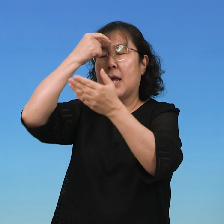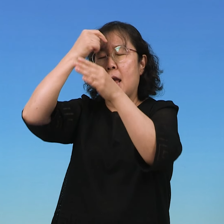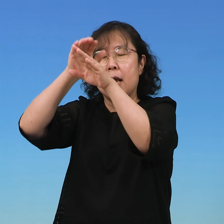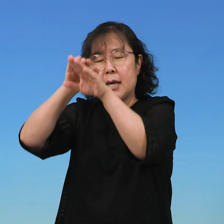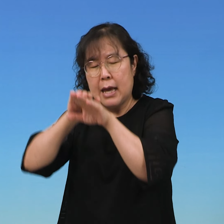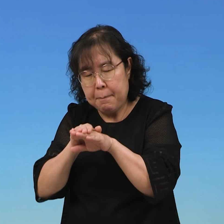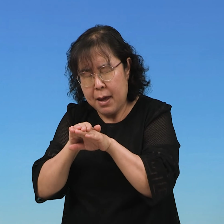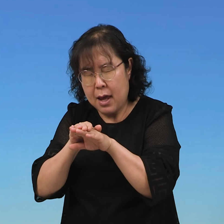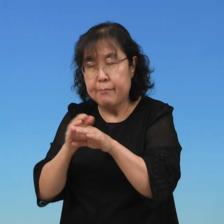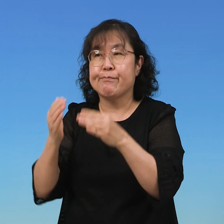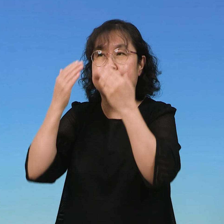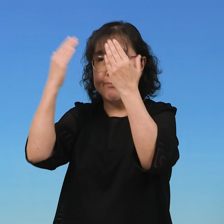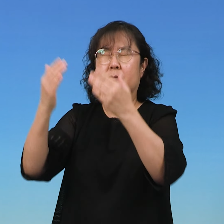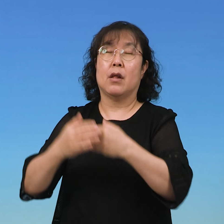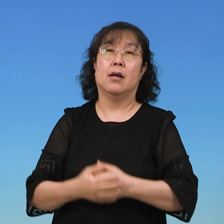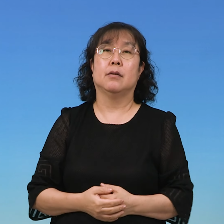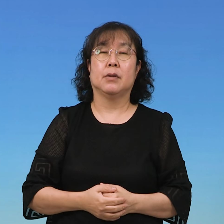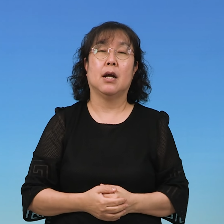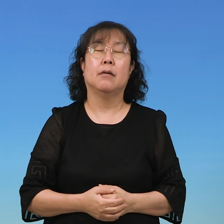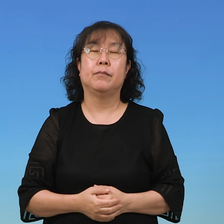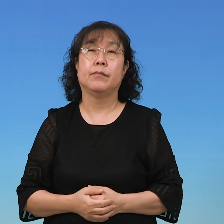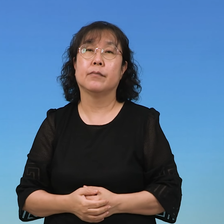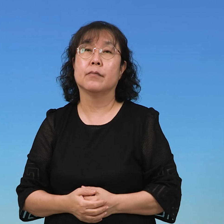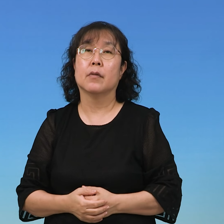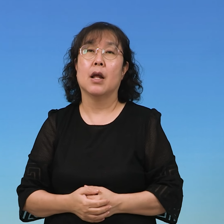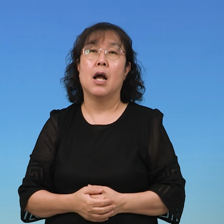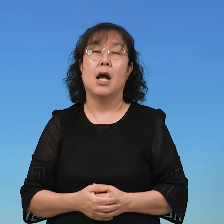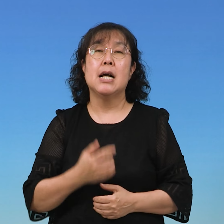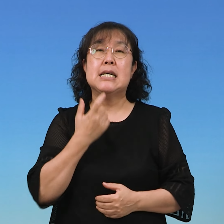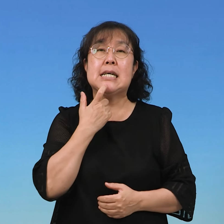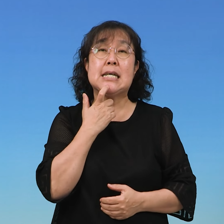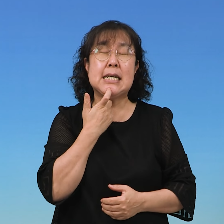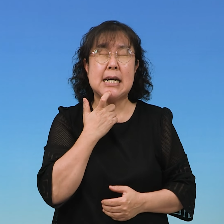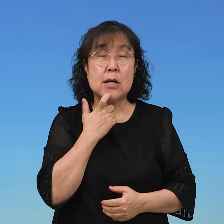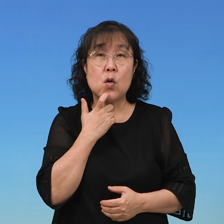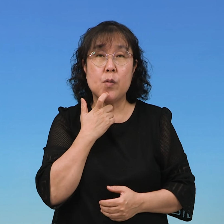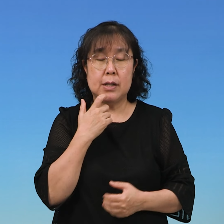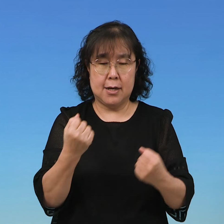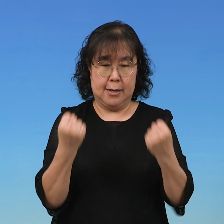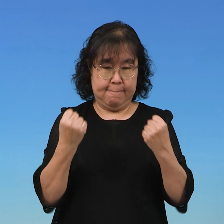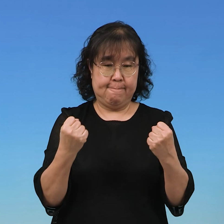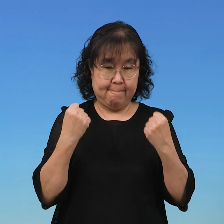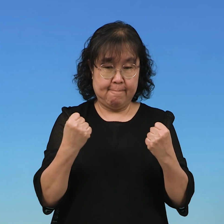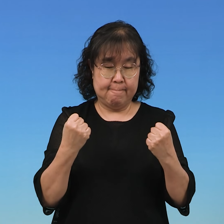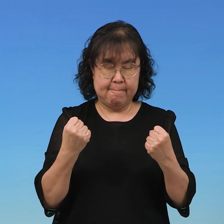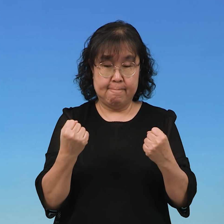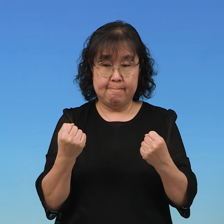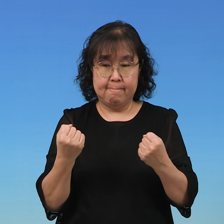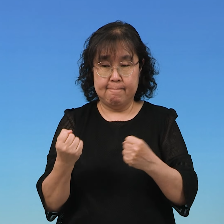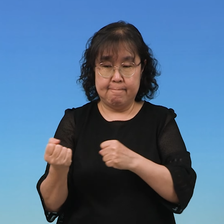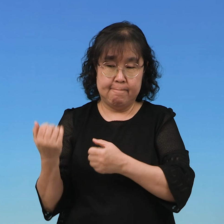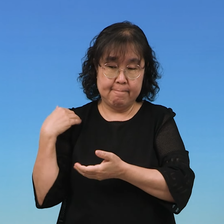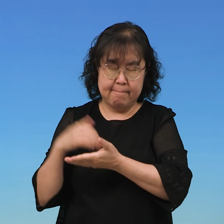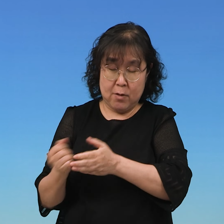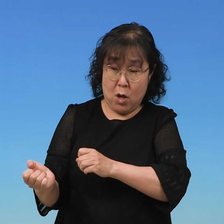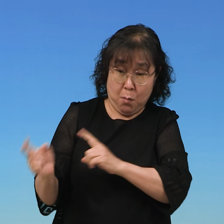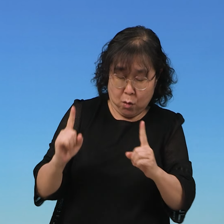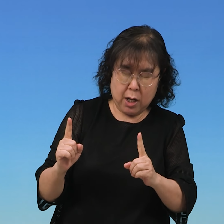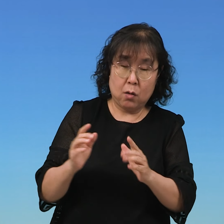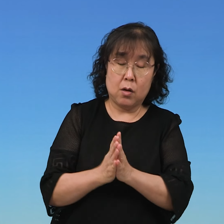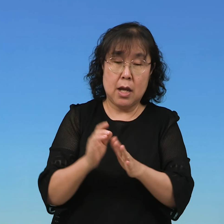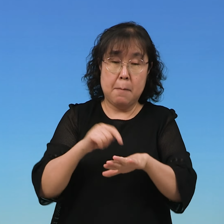되게 묘하게 재밌는 게 하나 있습니다. 야곱이 지금 충만함을 회복하고 감격이